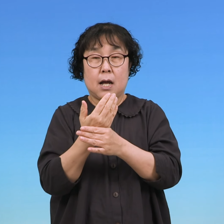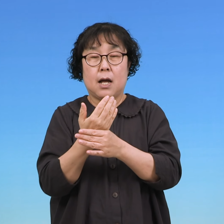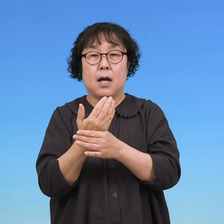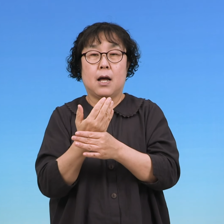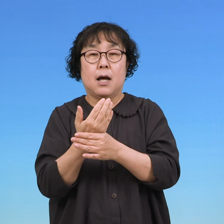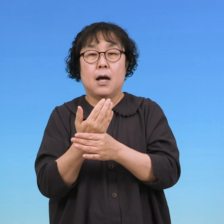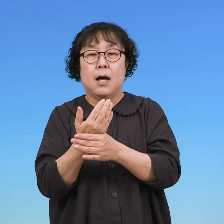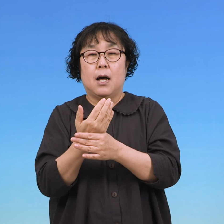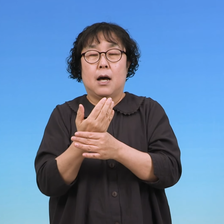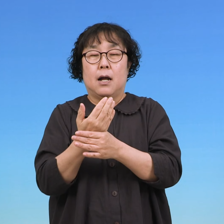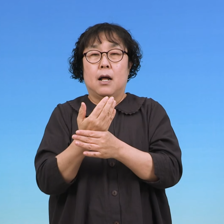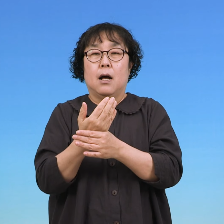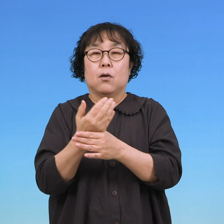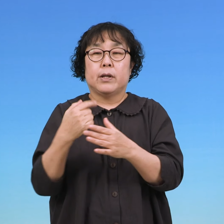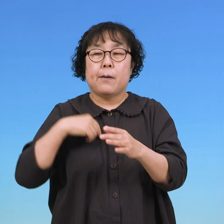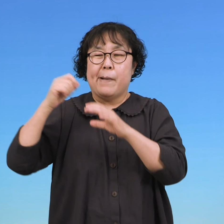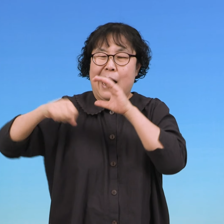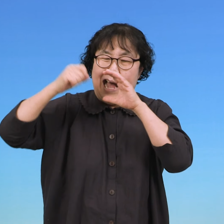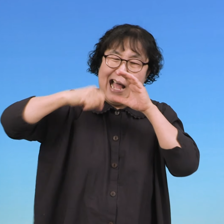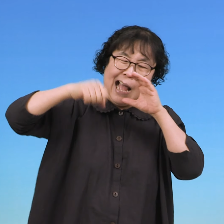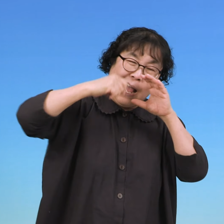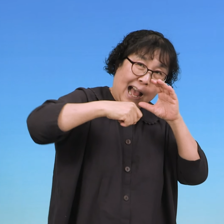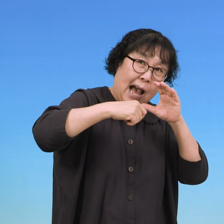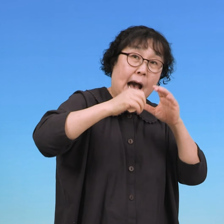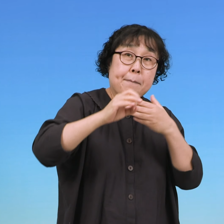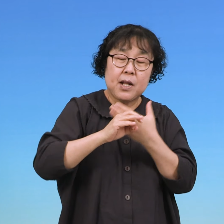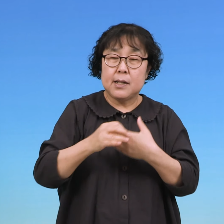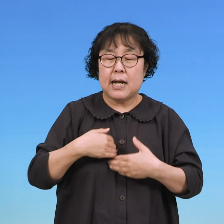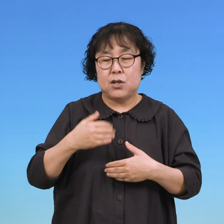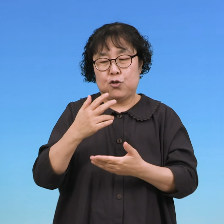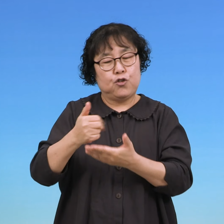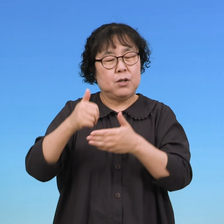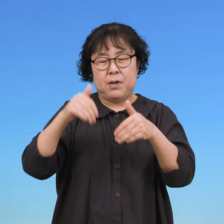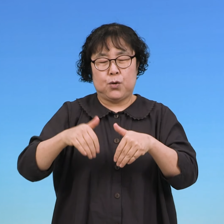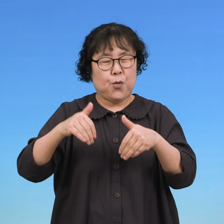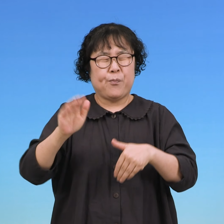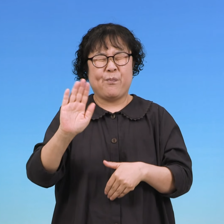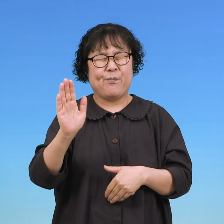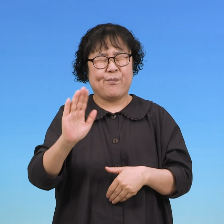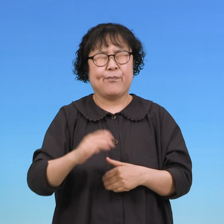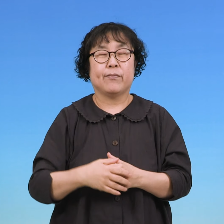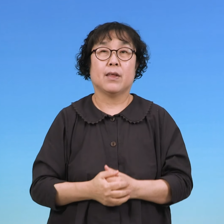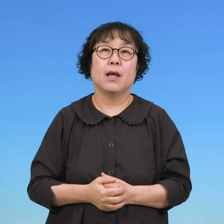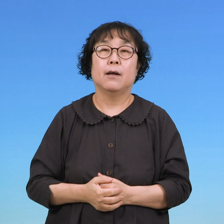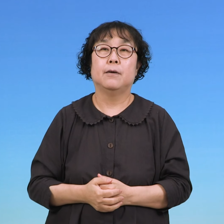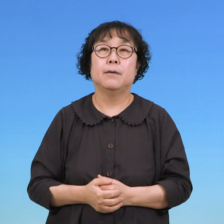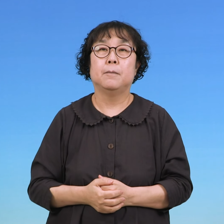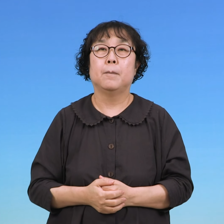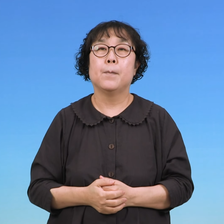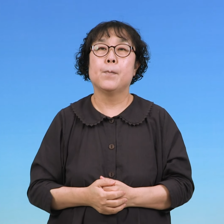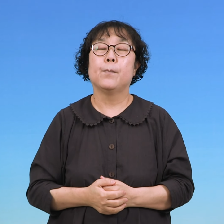대통령 될지도 몰라 이걸 제가 떠들고 다니면은요 저는 주의 종이 아닙니다.